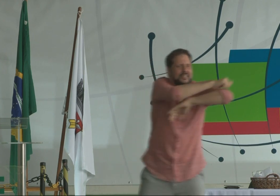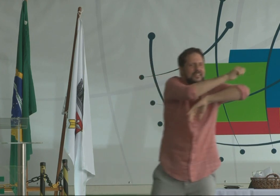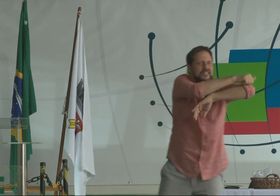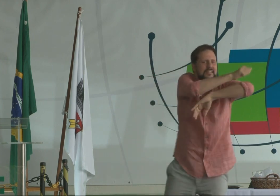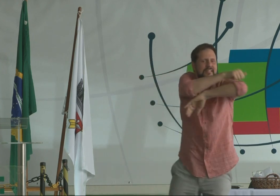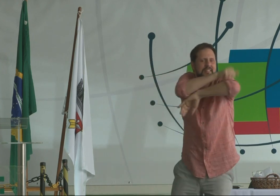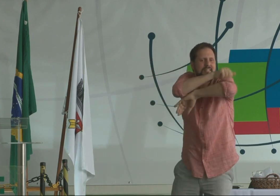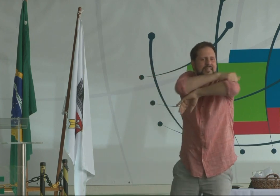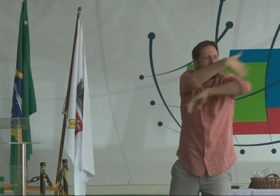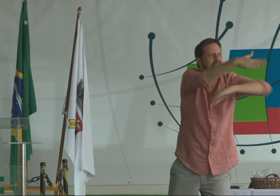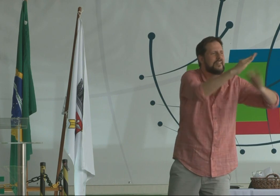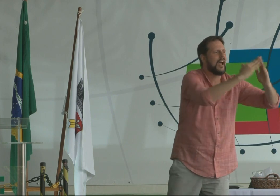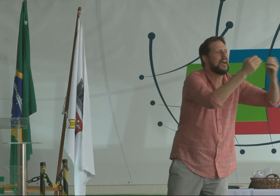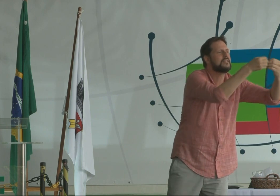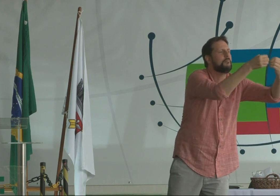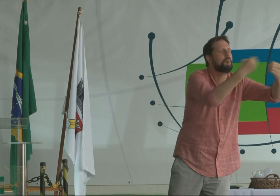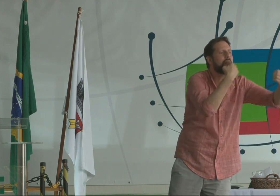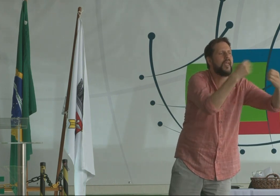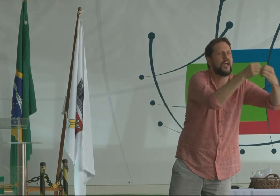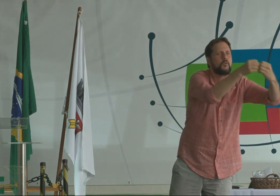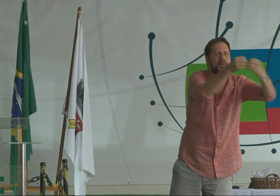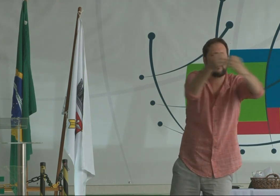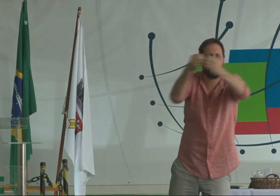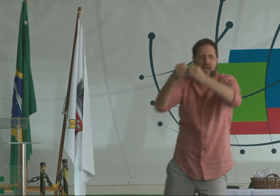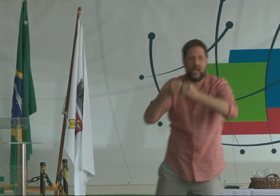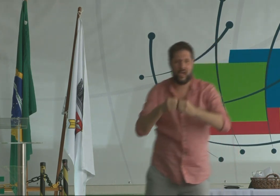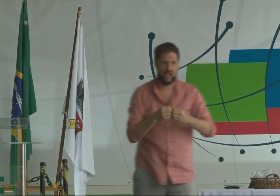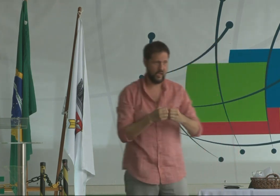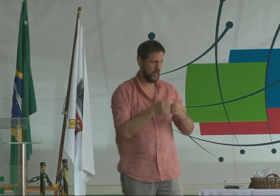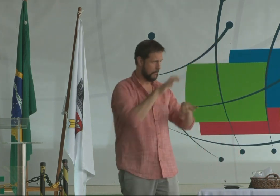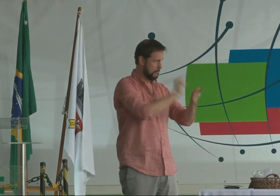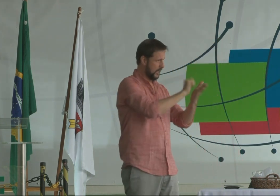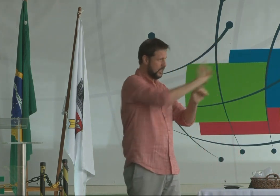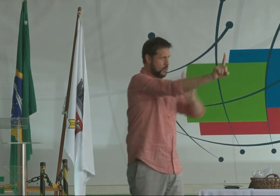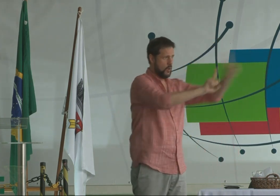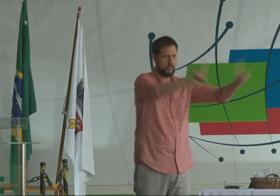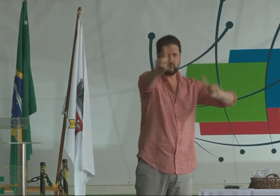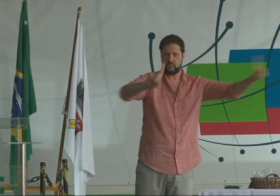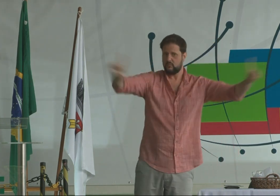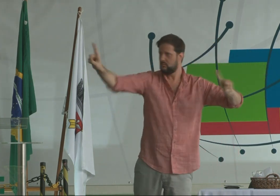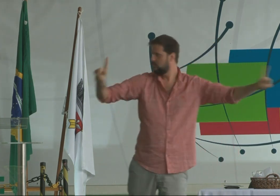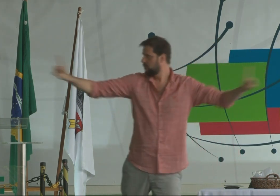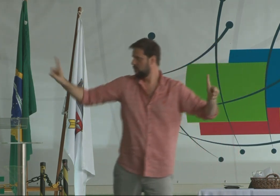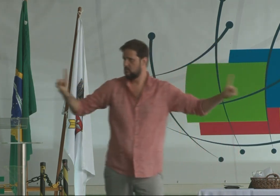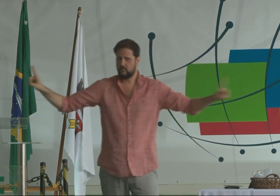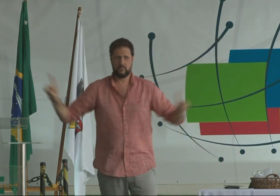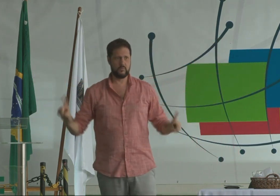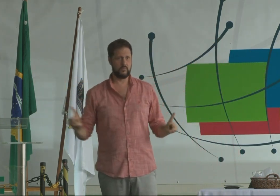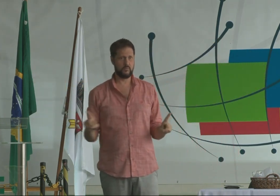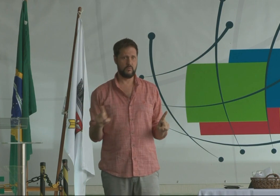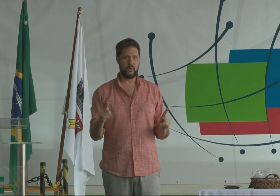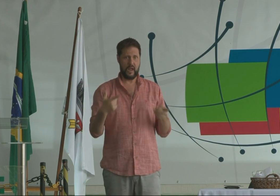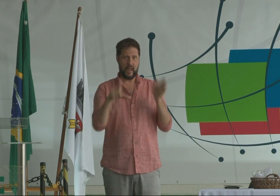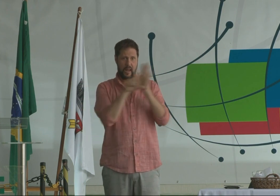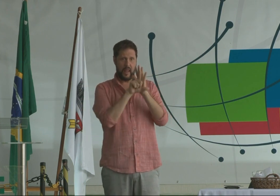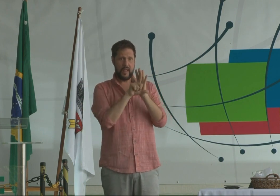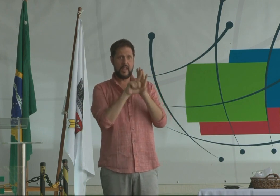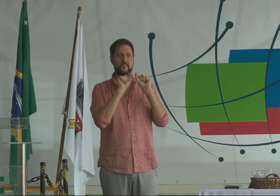Uma questão de esquina, Aí você olha assim, realmente é uma questão de esquina. Existe a proximidade, a questão da matrícula. O aluno tem que estar próximo